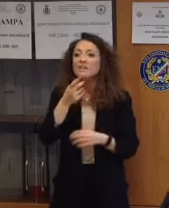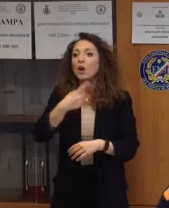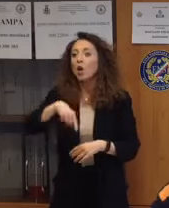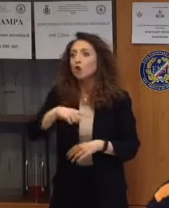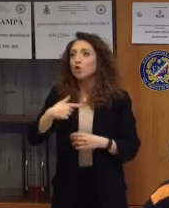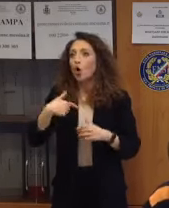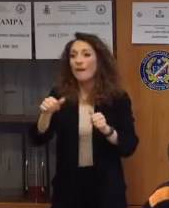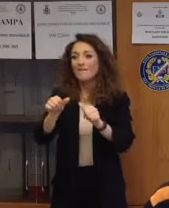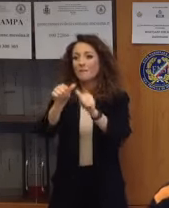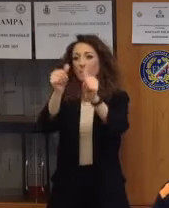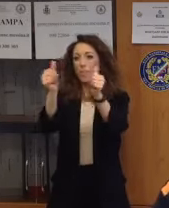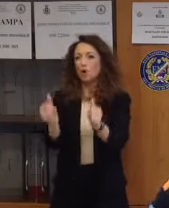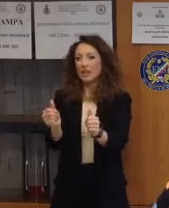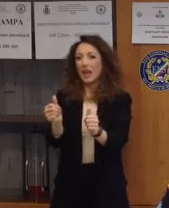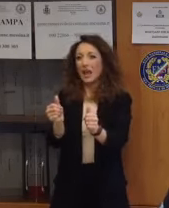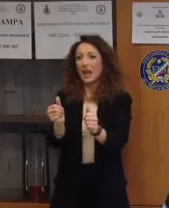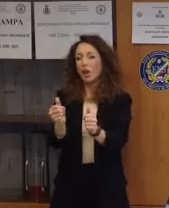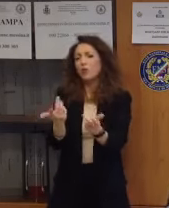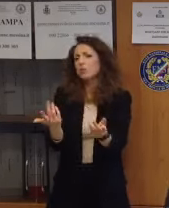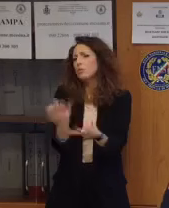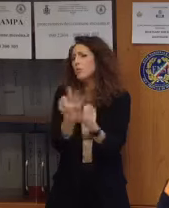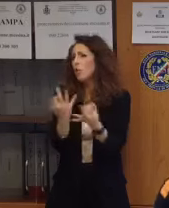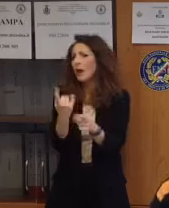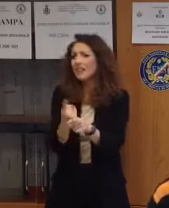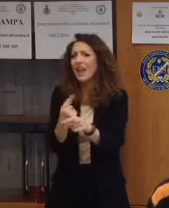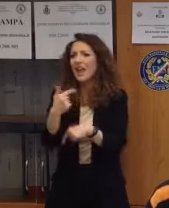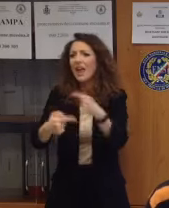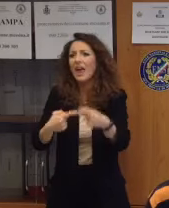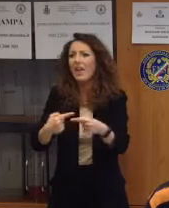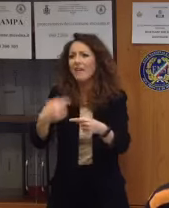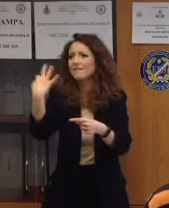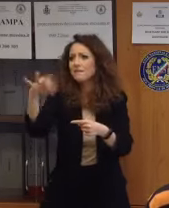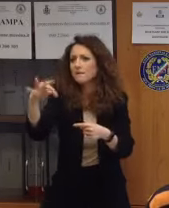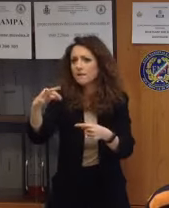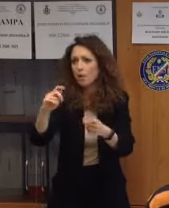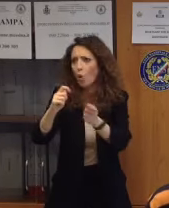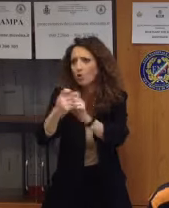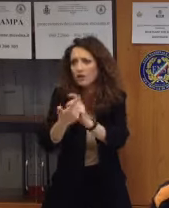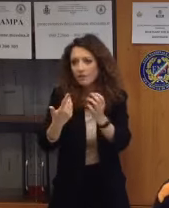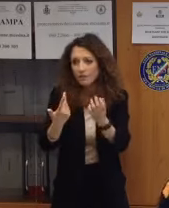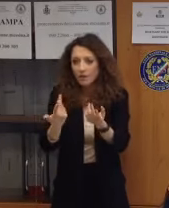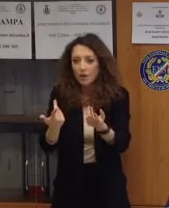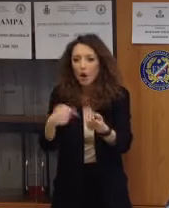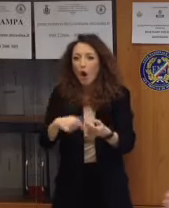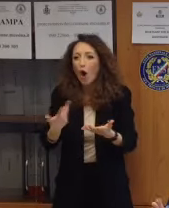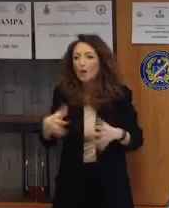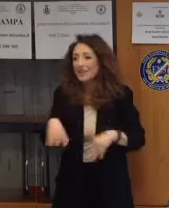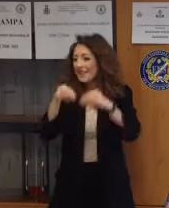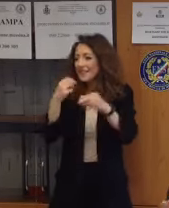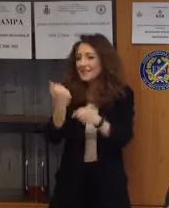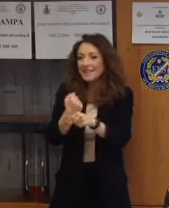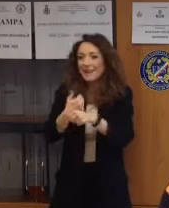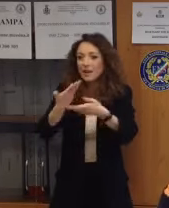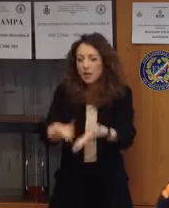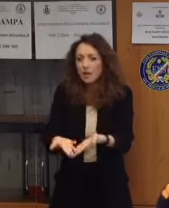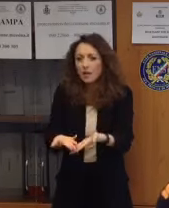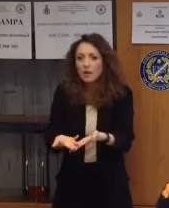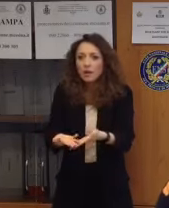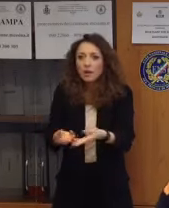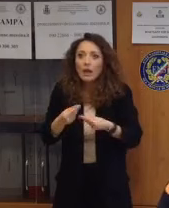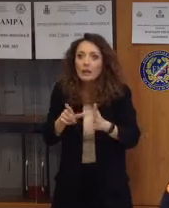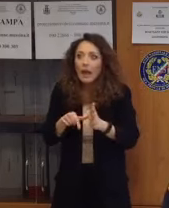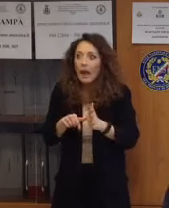ancora va perfezionato, io non è che vi dico, signore, oggi abbiamo iniziato, dateci 48 ore di tempo per